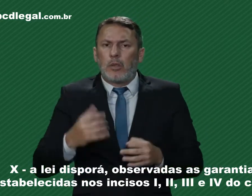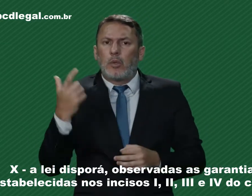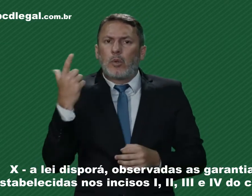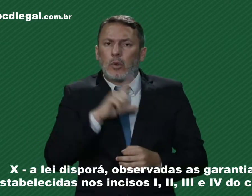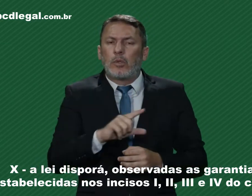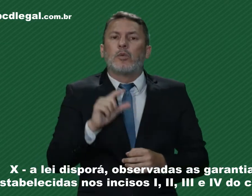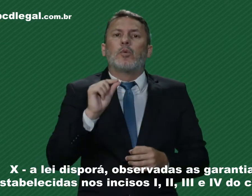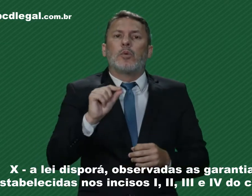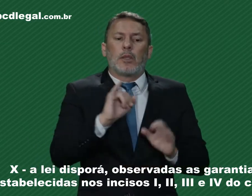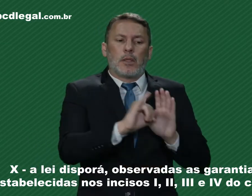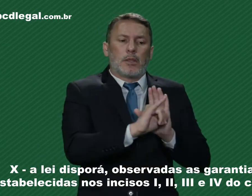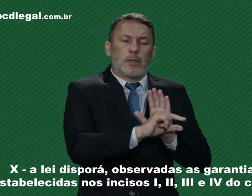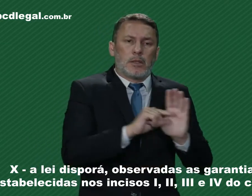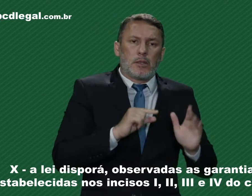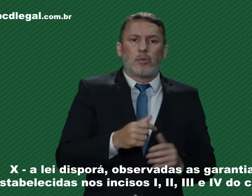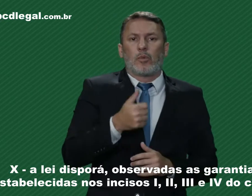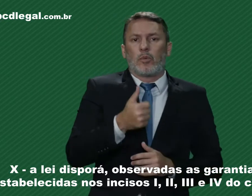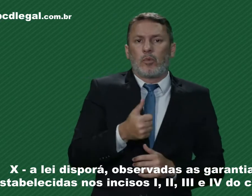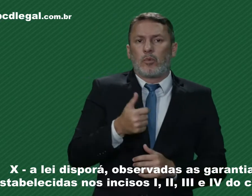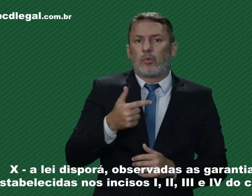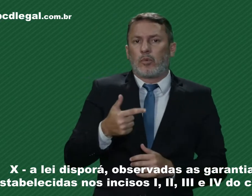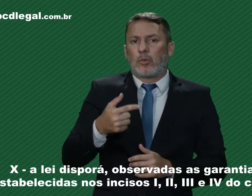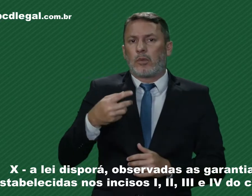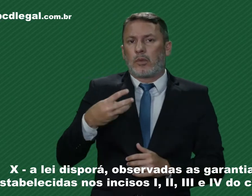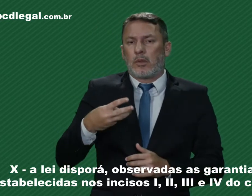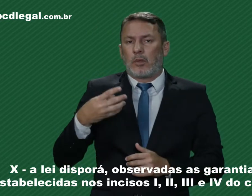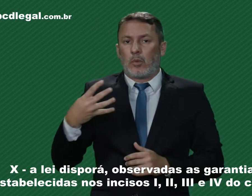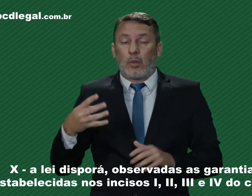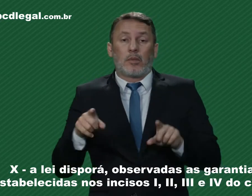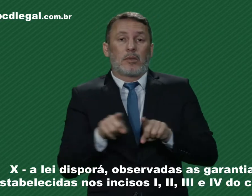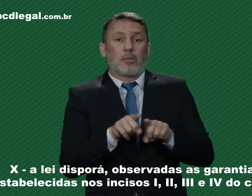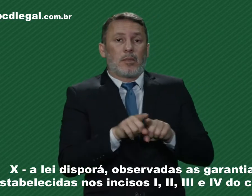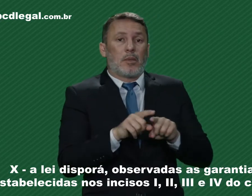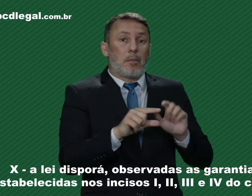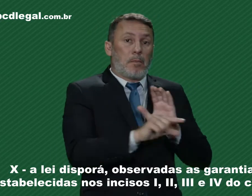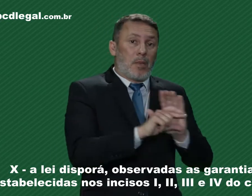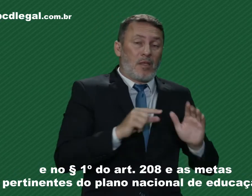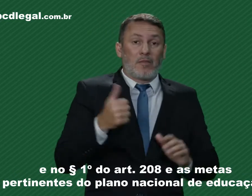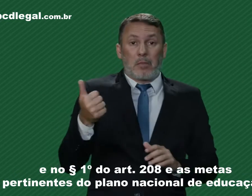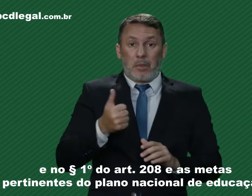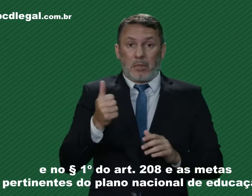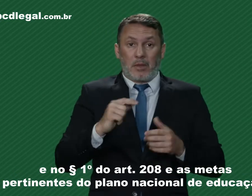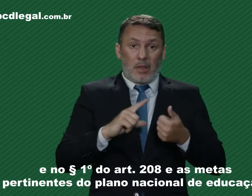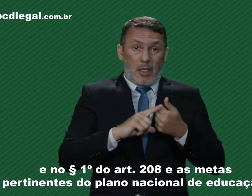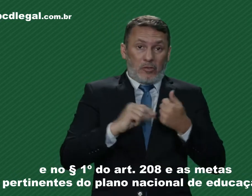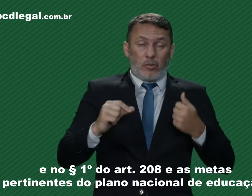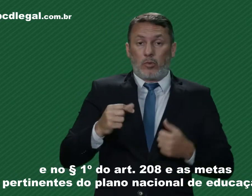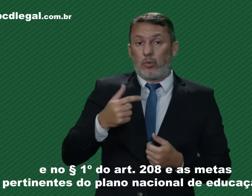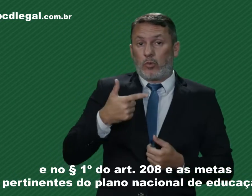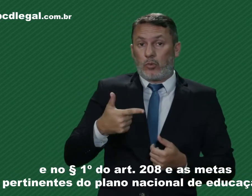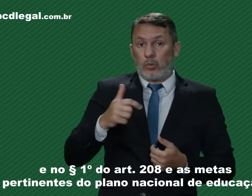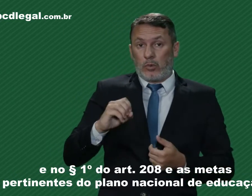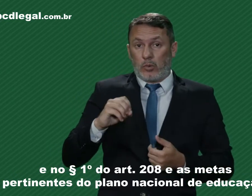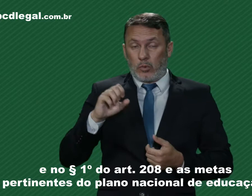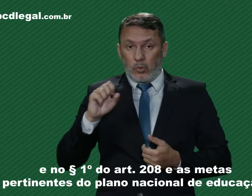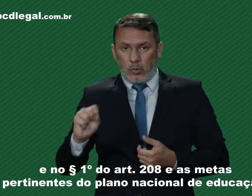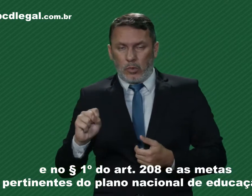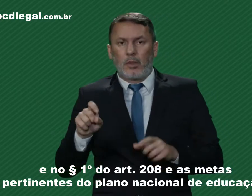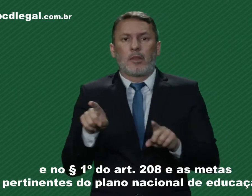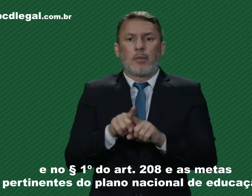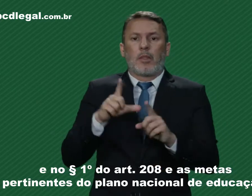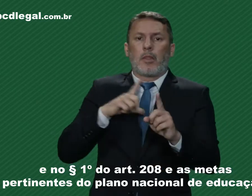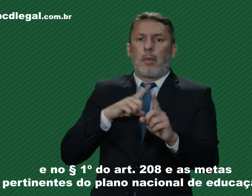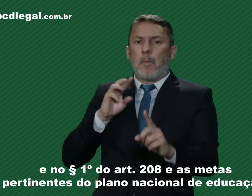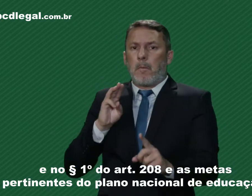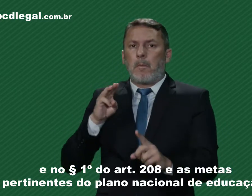garantias estabelecidas nos incisos 1, 2, 3 e 4 do caput e no parágrafo 1º do artigo